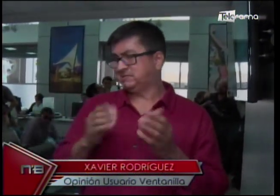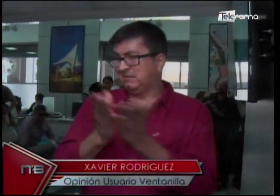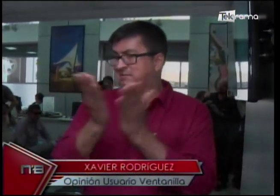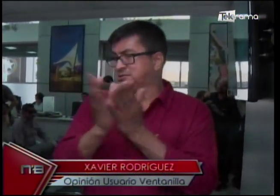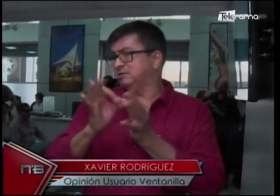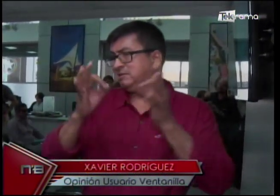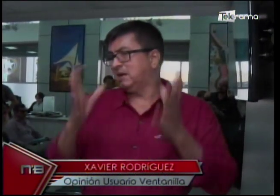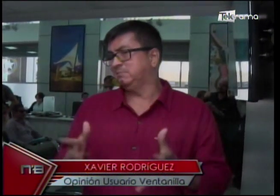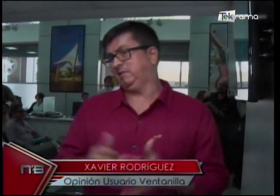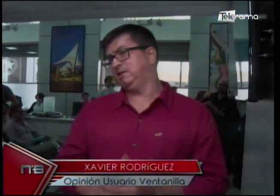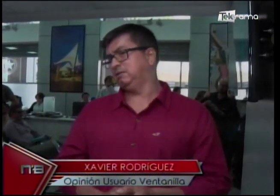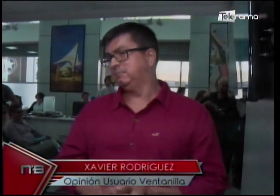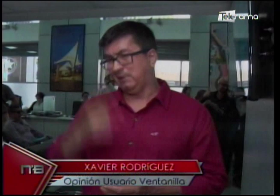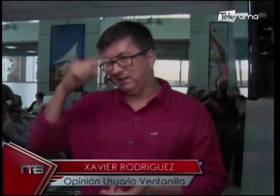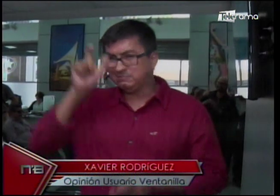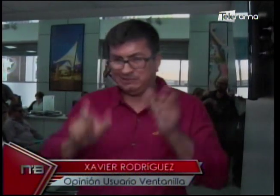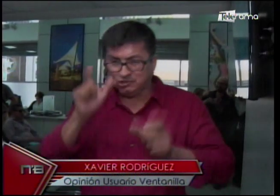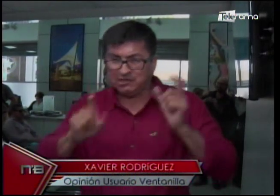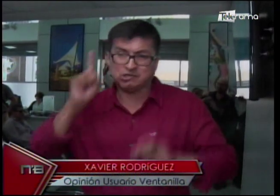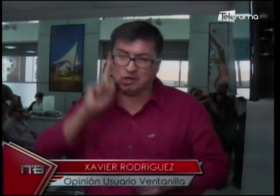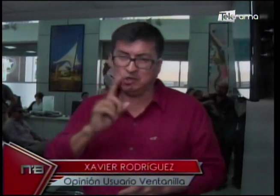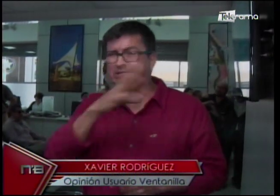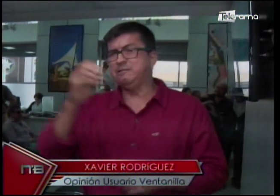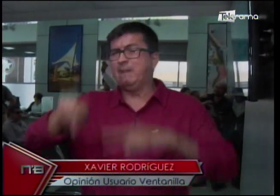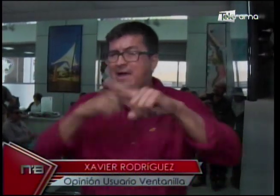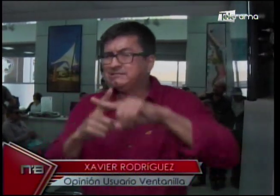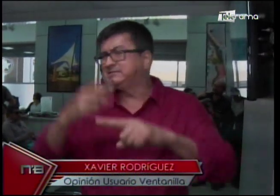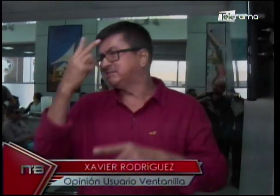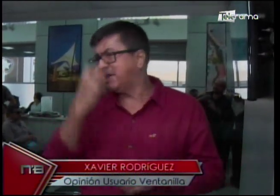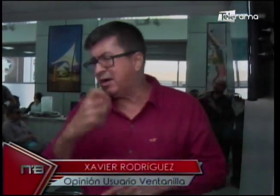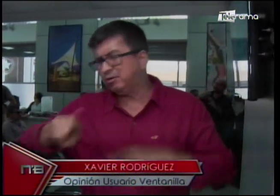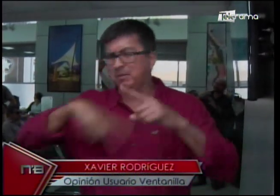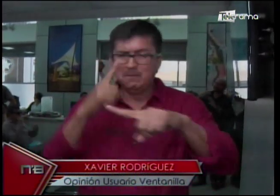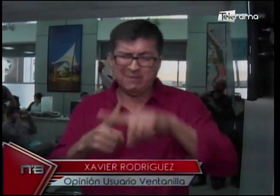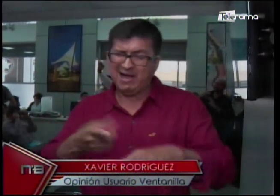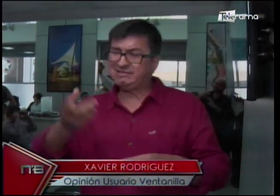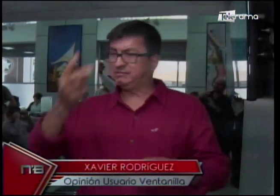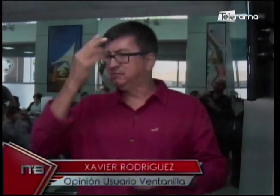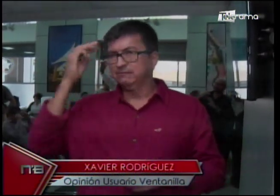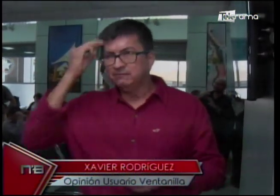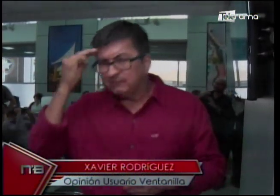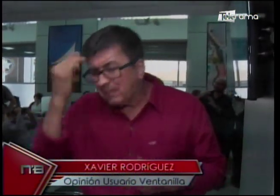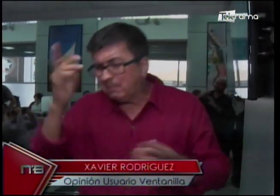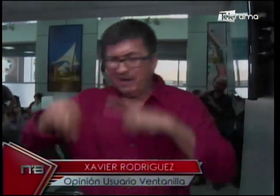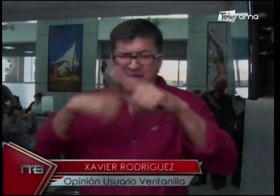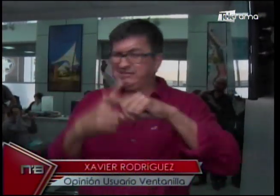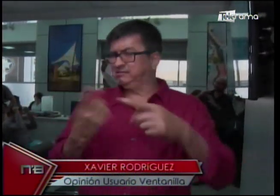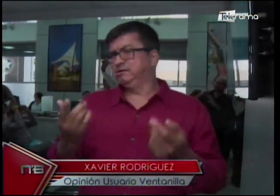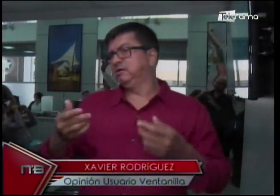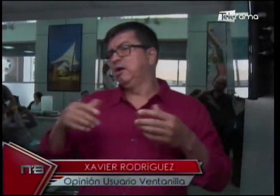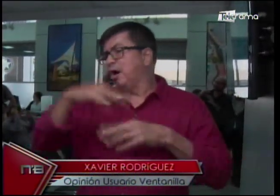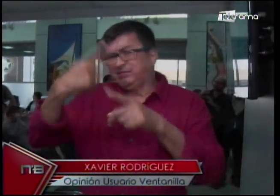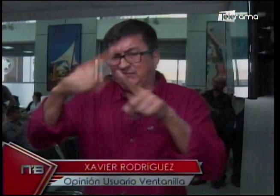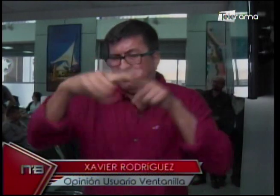que necesita este servicio de intérprete para las personas sordas y también para las personas ciegas y